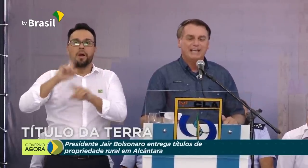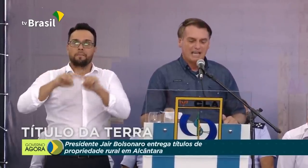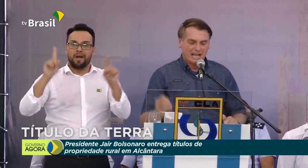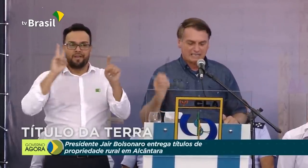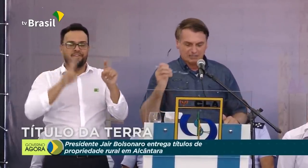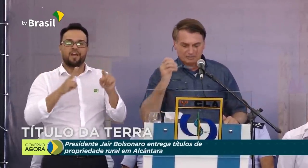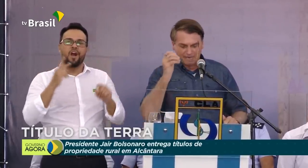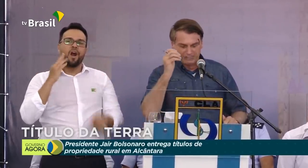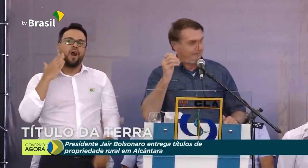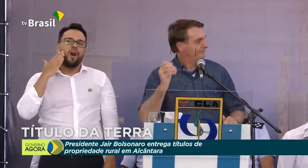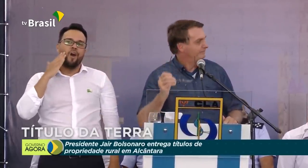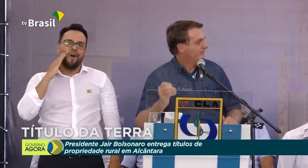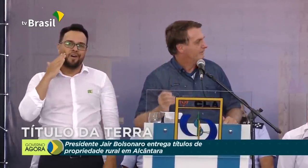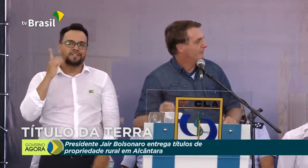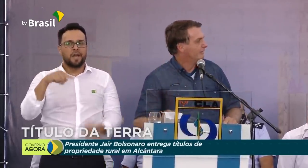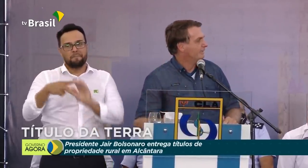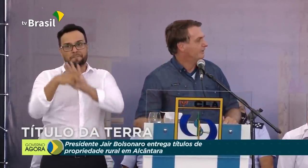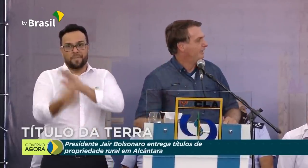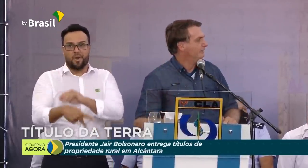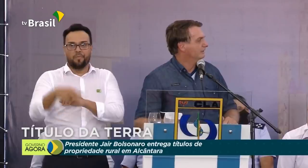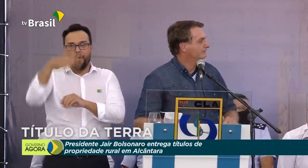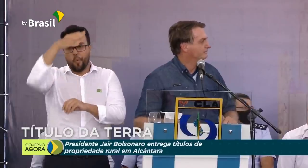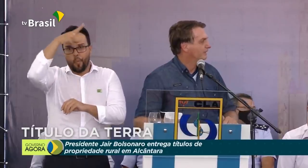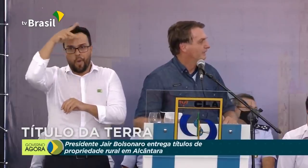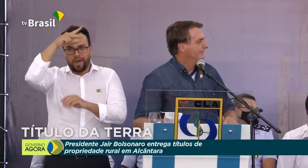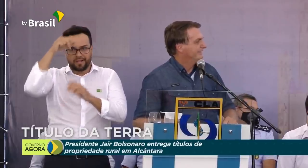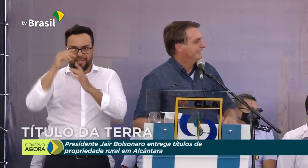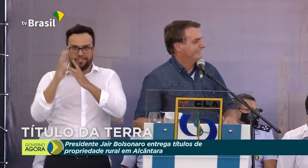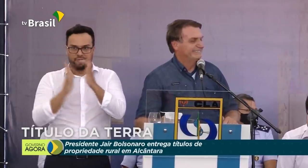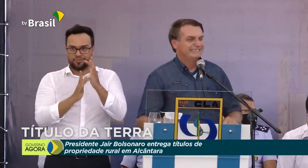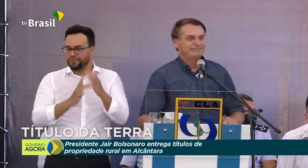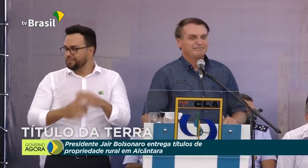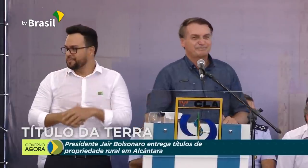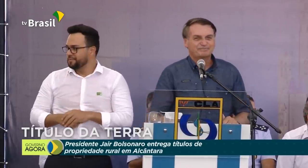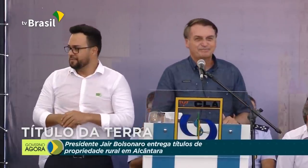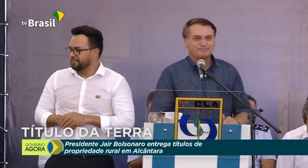mais aqui no Maranhão. Falta mais alguém? Não, né?